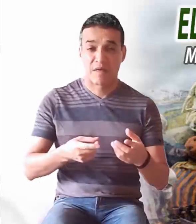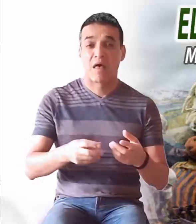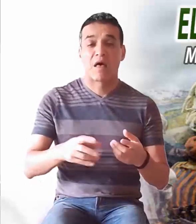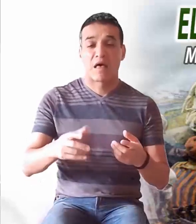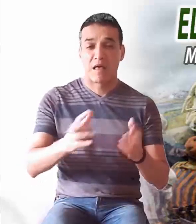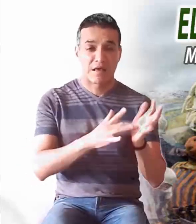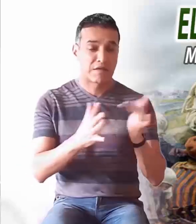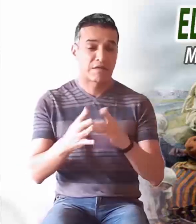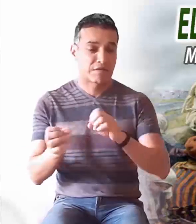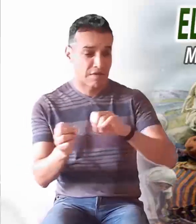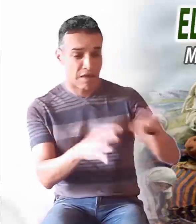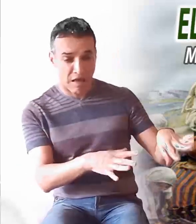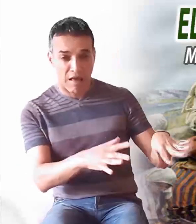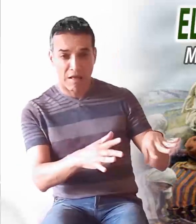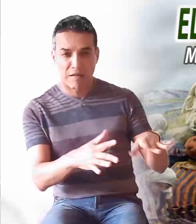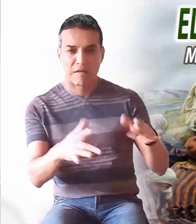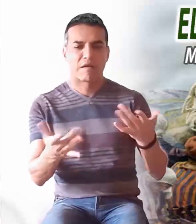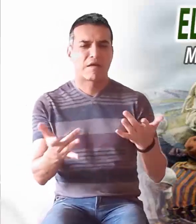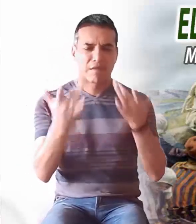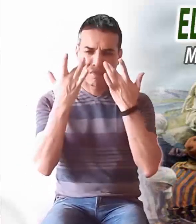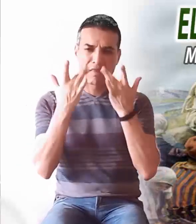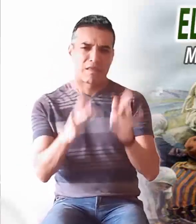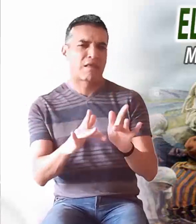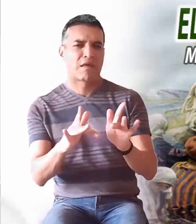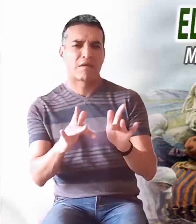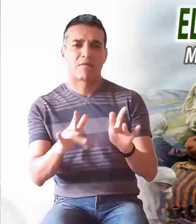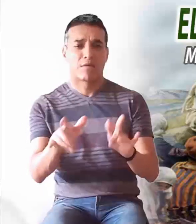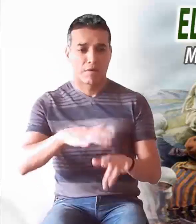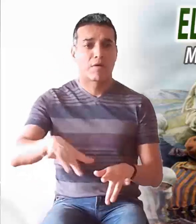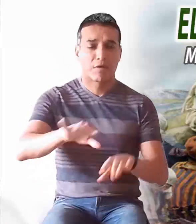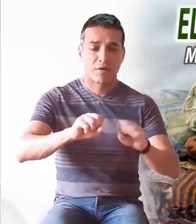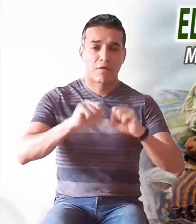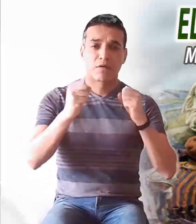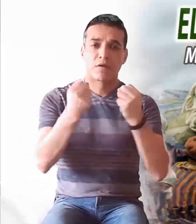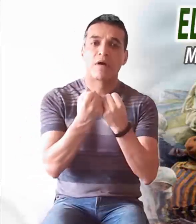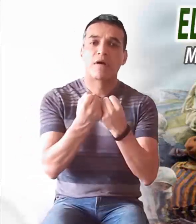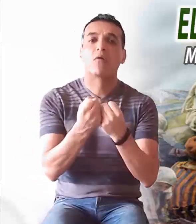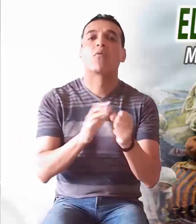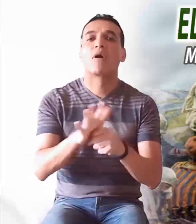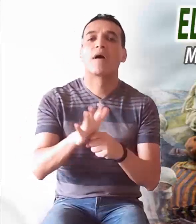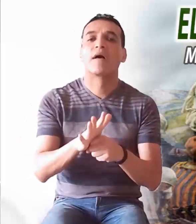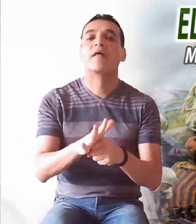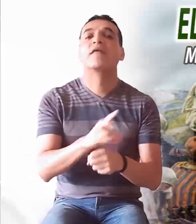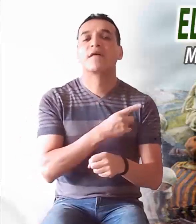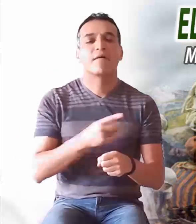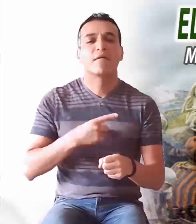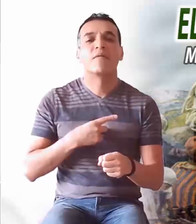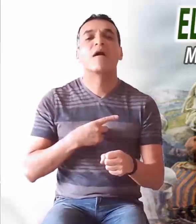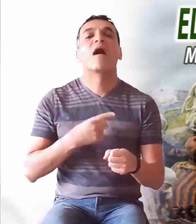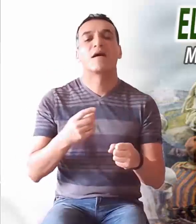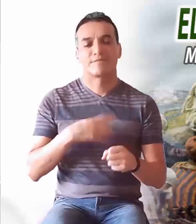su Evangelio, como si no fueran capaces de transformar la sociedad. La solución es tomarlo en